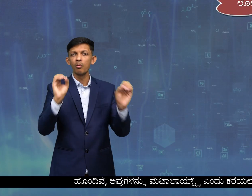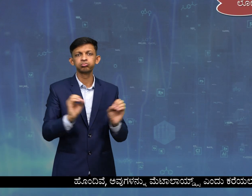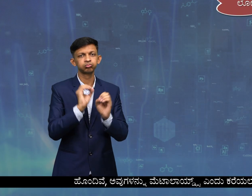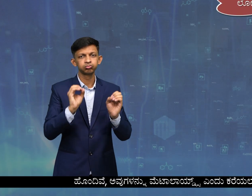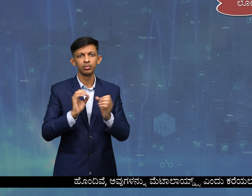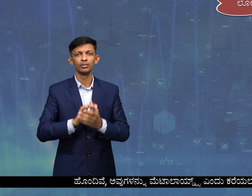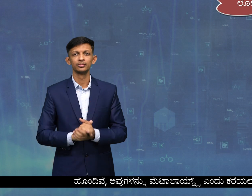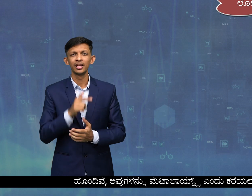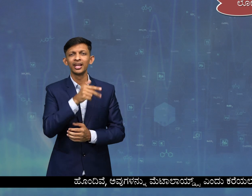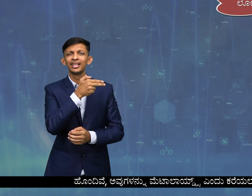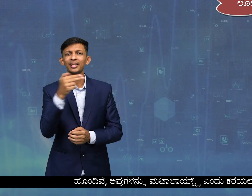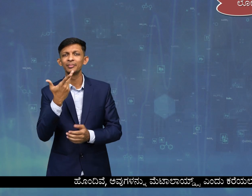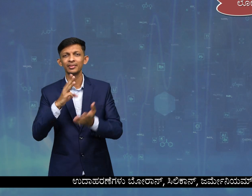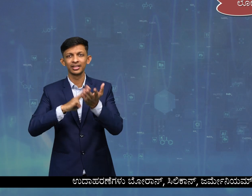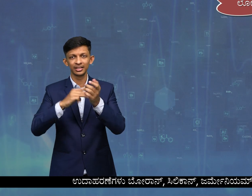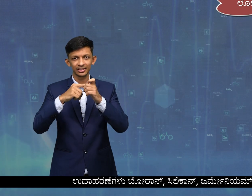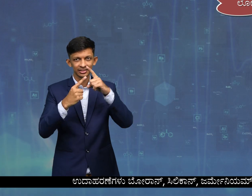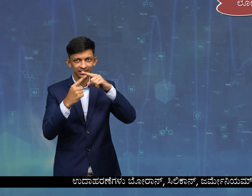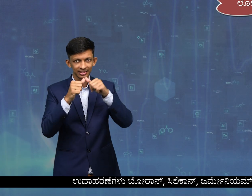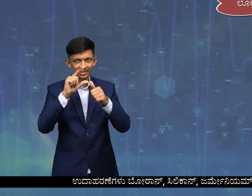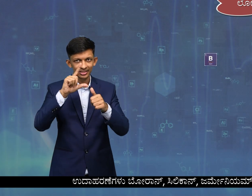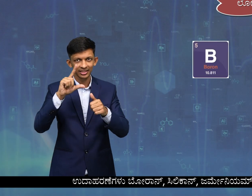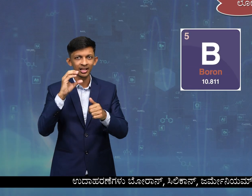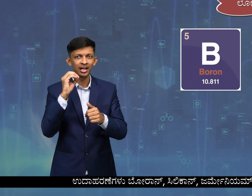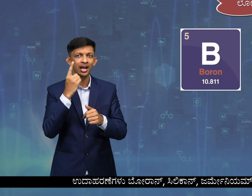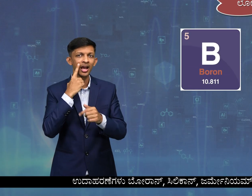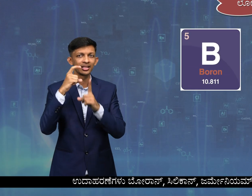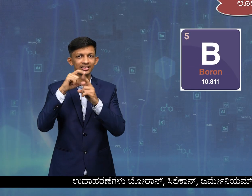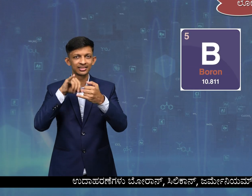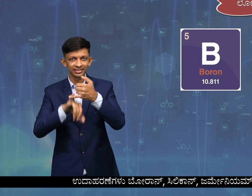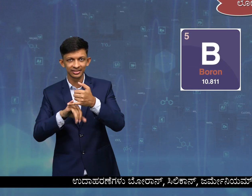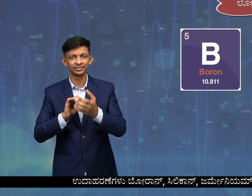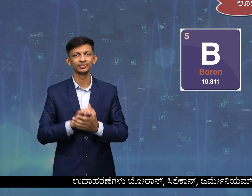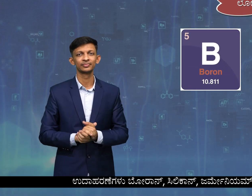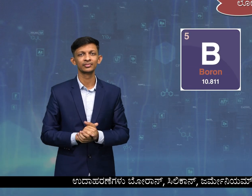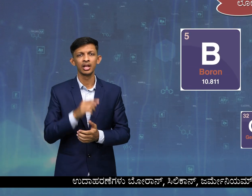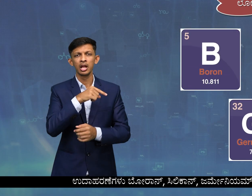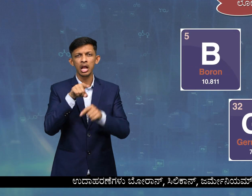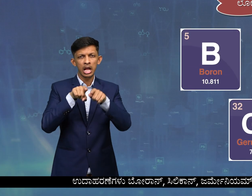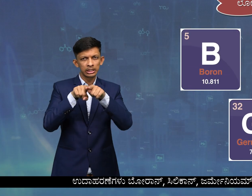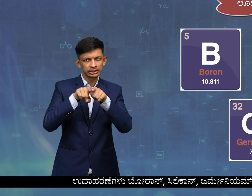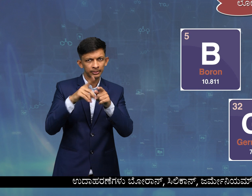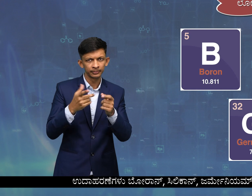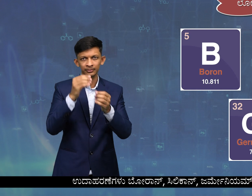ಮೆಟಾಲಾಯ್ಡ್ಸ್ ಎಂದು ಕರೆಯಲಾಗುತ್ತದೆ. ಉದಾಹರಣೆಗಳು ಬೋರಾನ್, ಸಿಲಿಕಾನ್, ಜರ್ಮೇನಿಯಂ